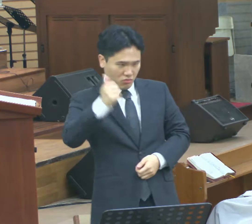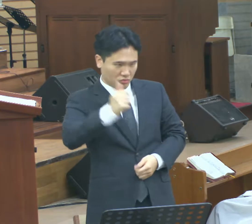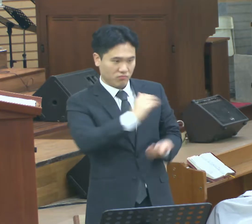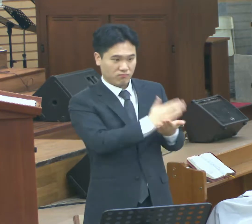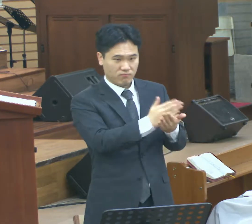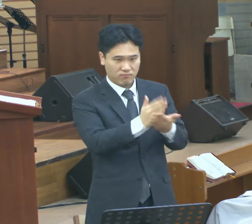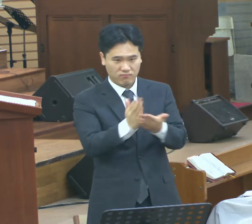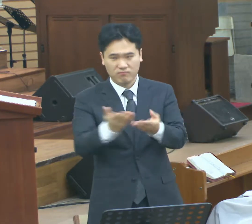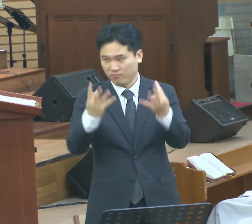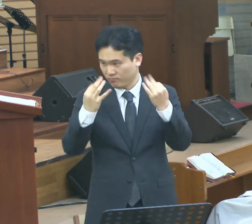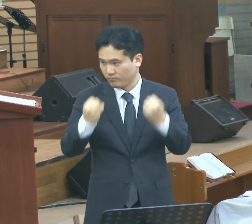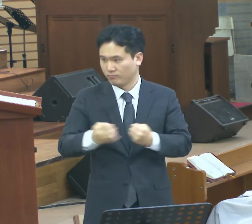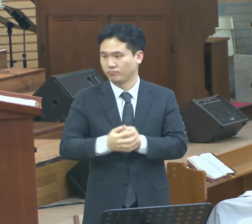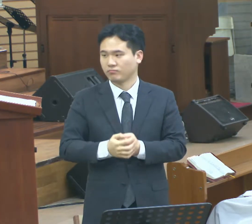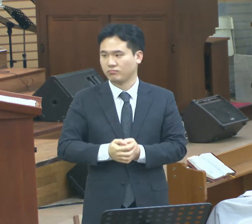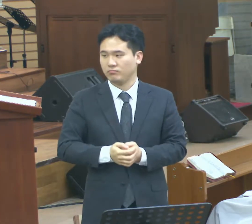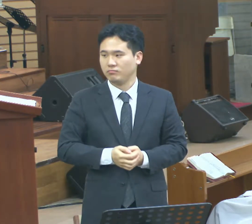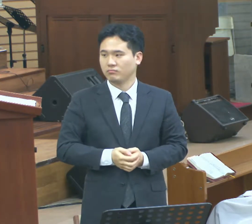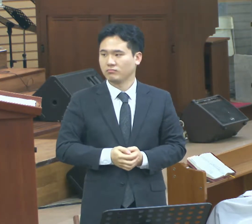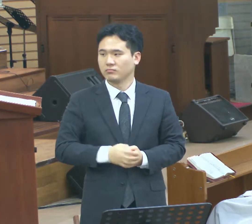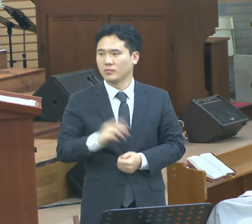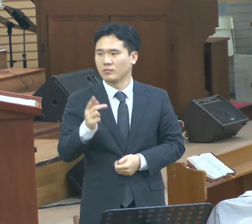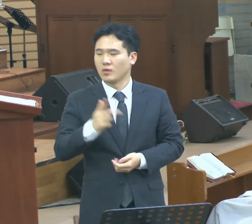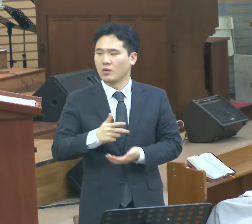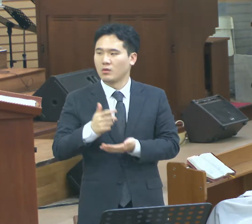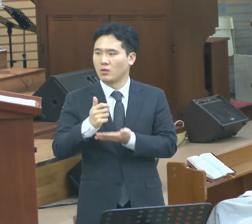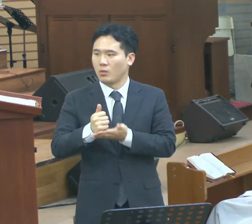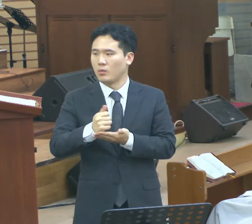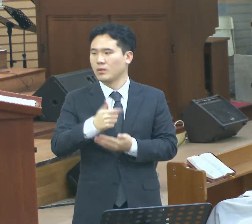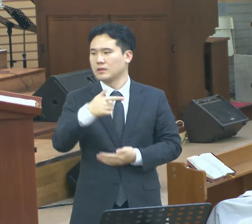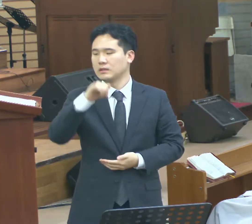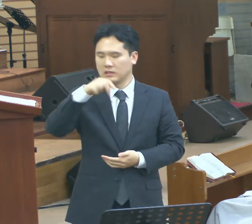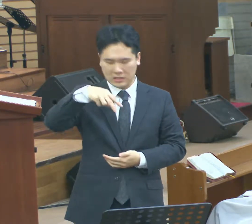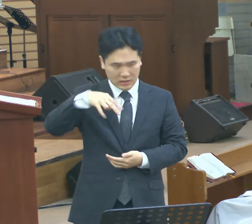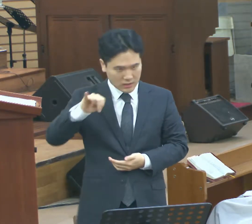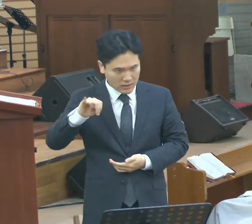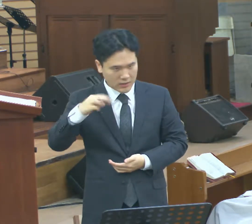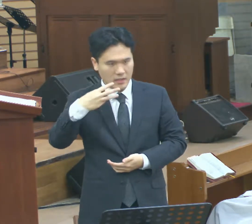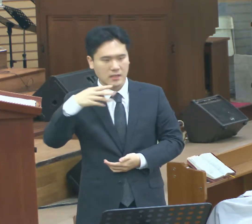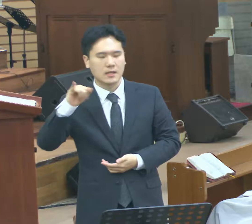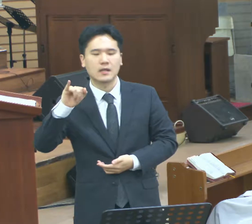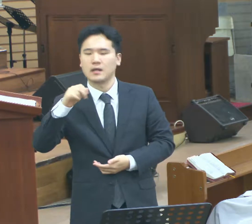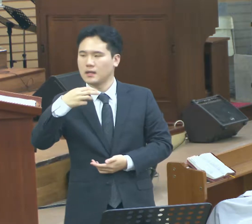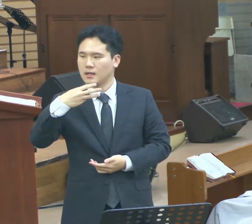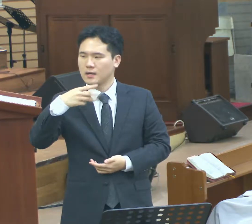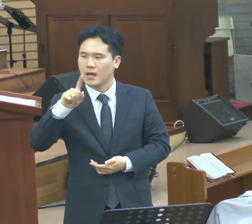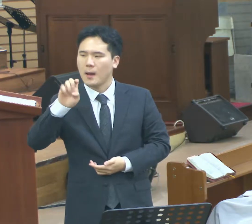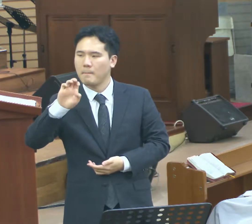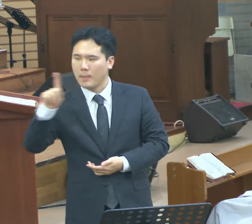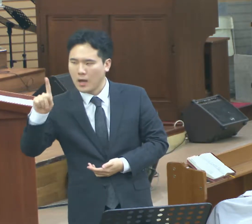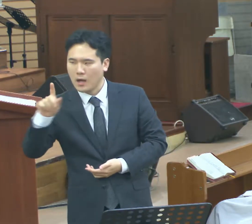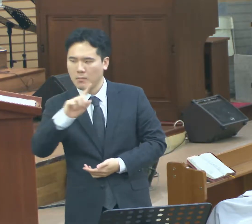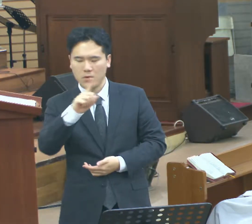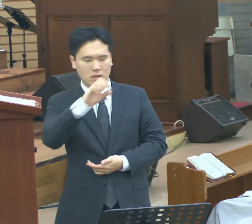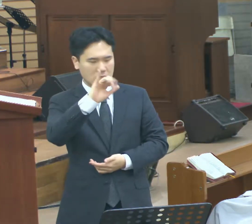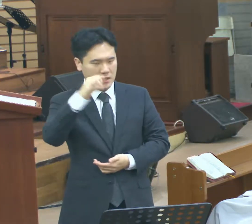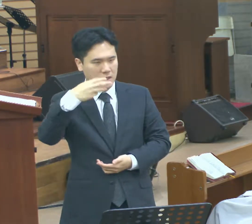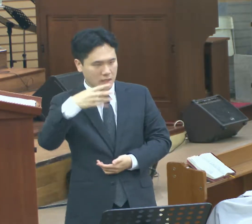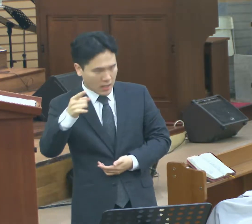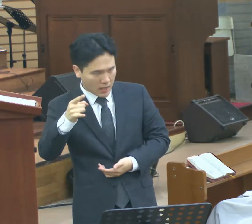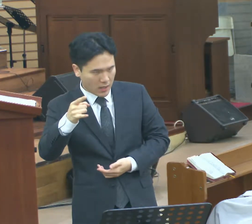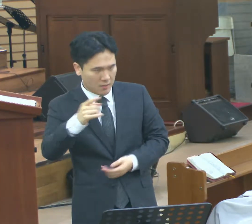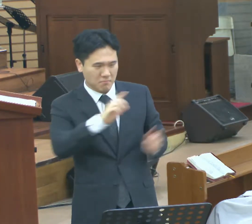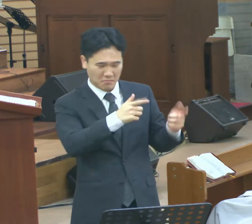계십니다. 뭐 여호와 리시, 여호와 라파, 여호와 이레, 여러분 많이 들어보셨죠? 하나님의 일하심을